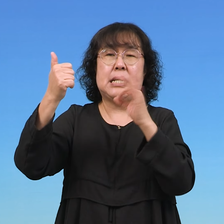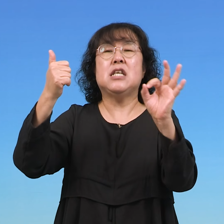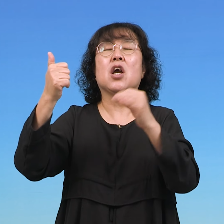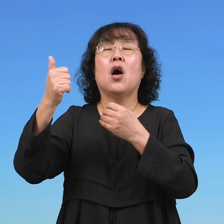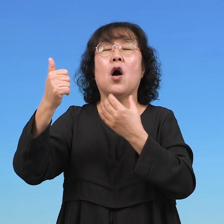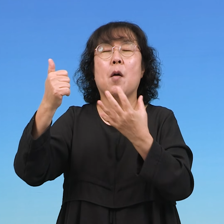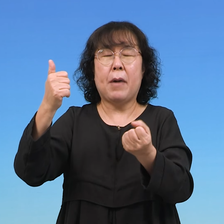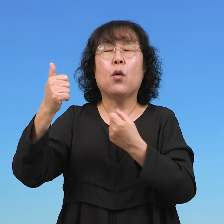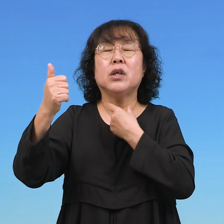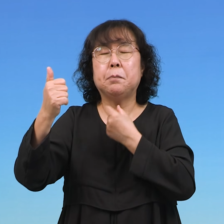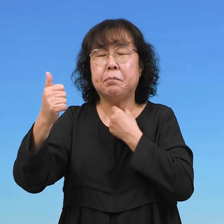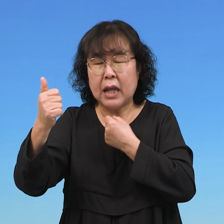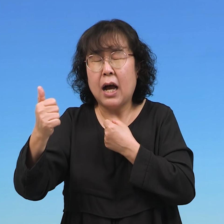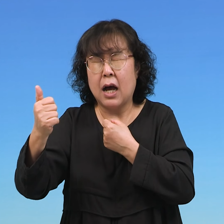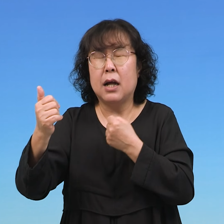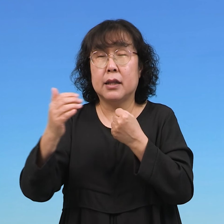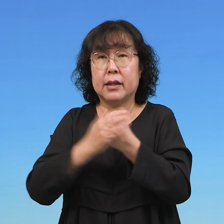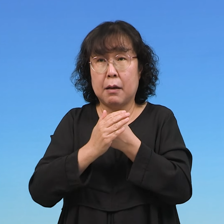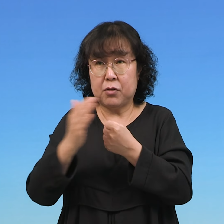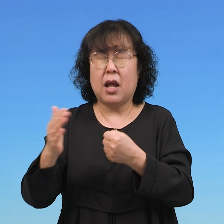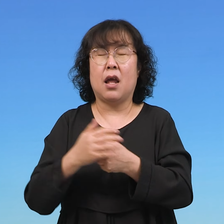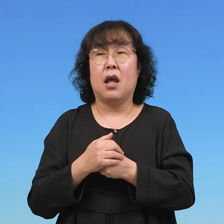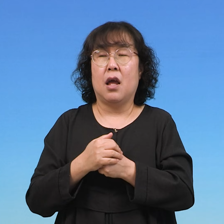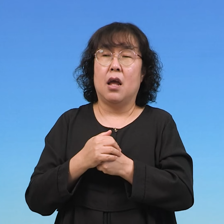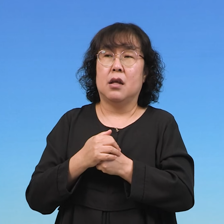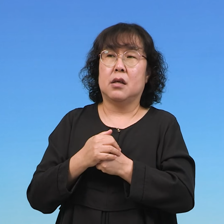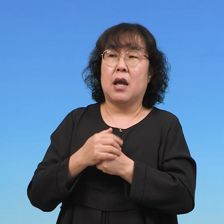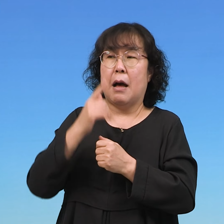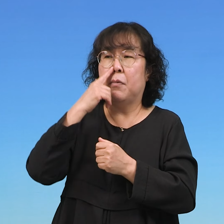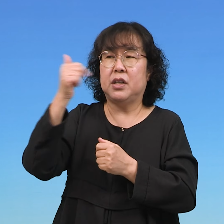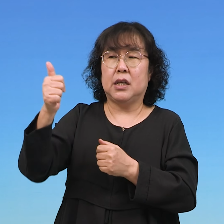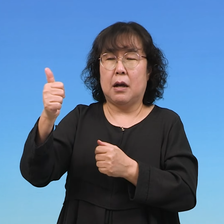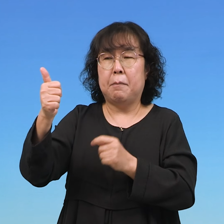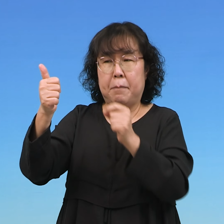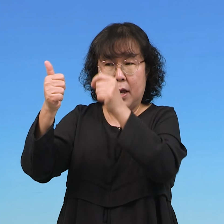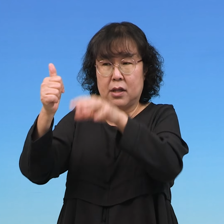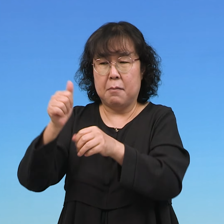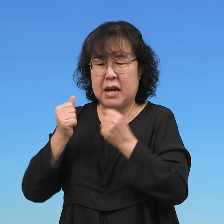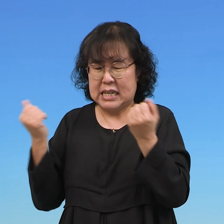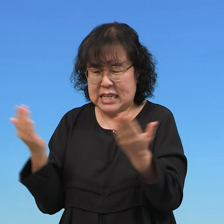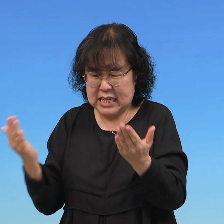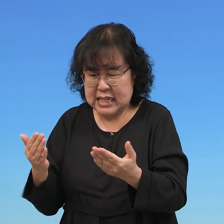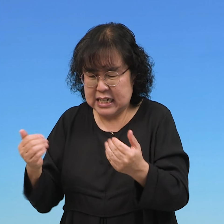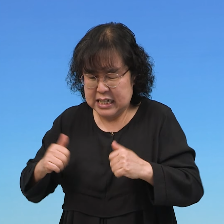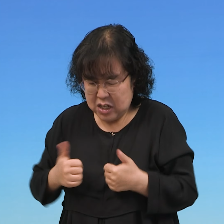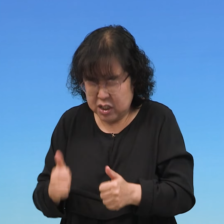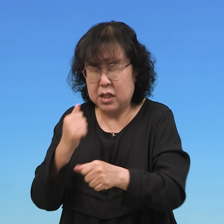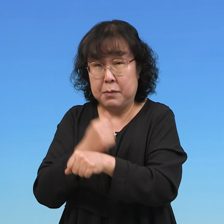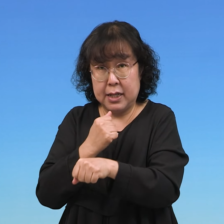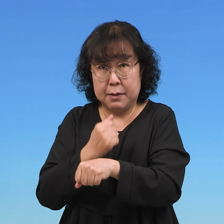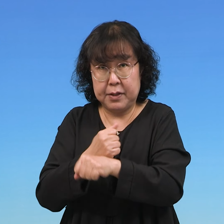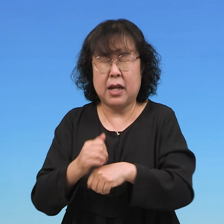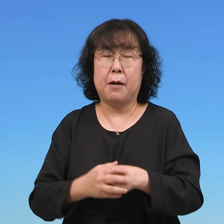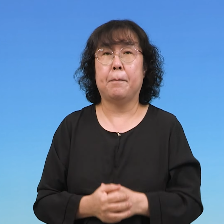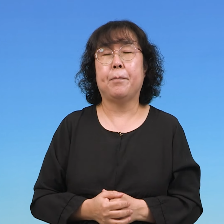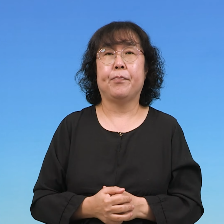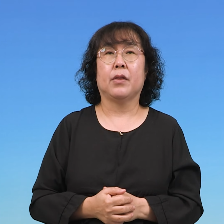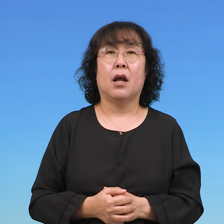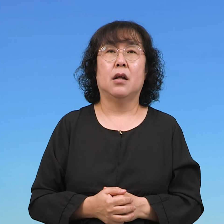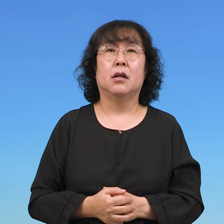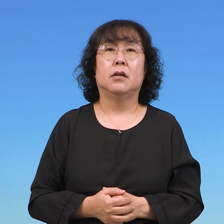제가 최근에 기꺼이 불편한 예배, 이런 제목의 책을 읽었는데, 이 저자가 지금은